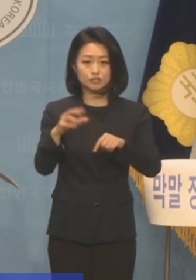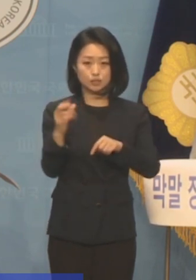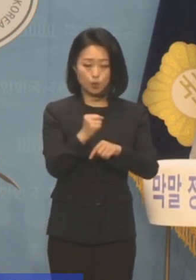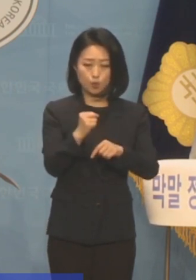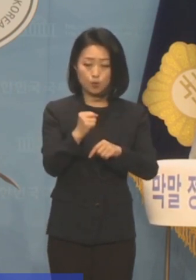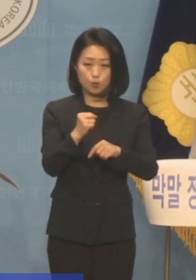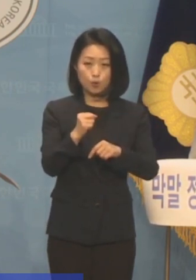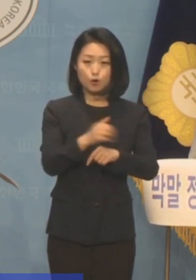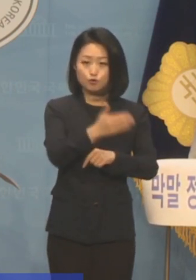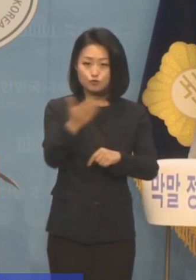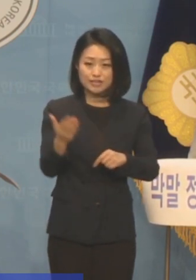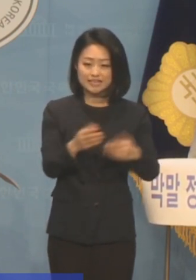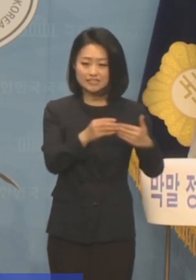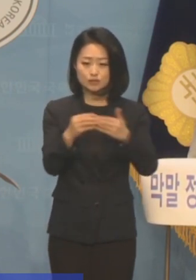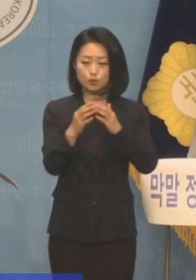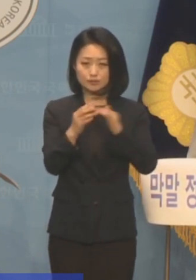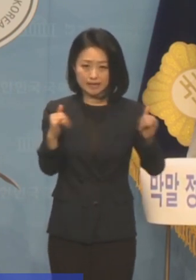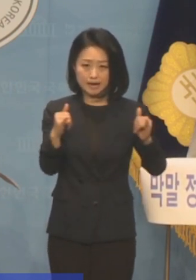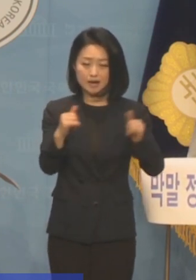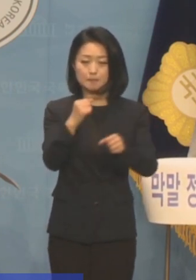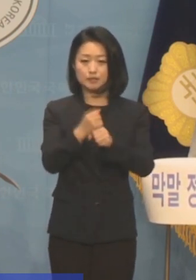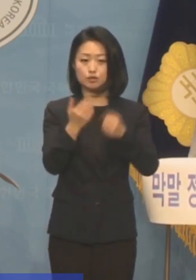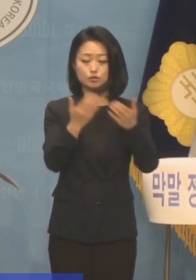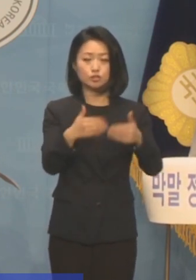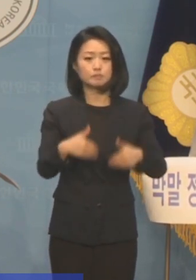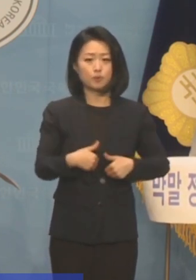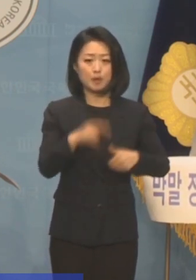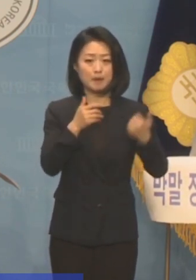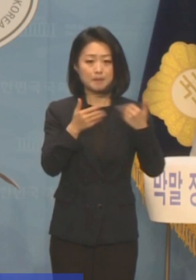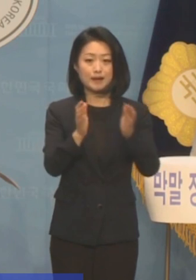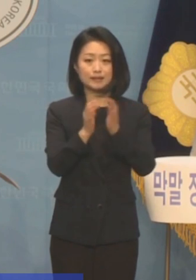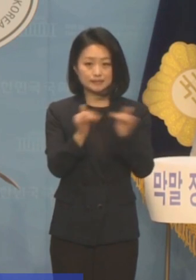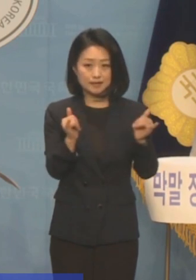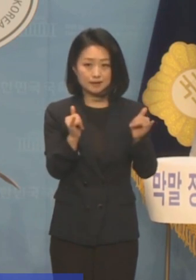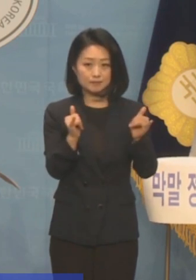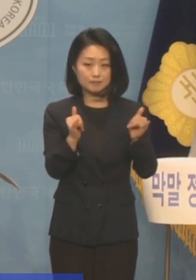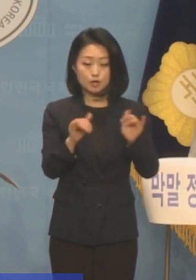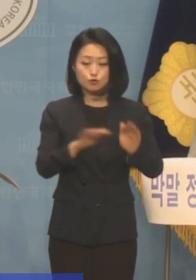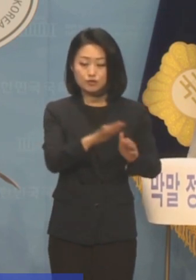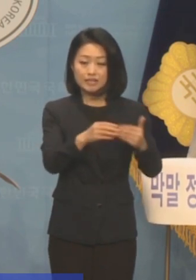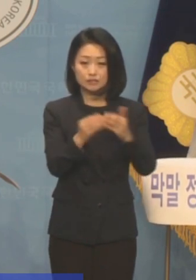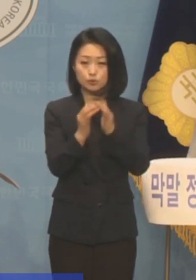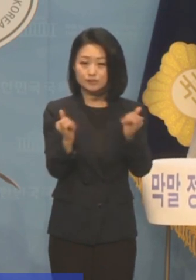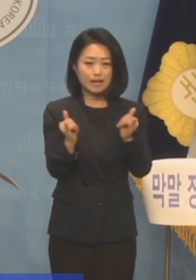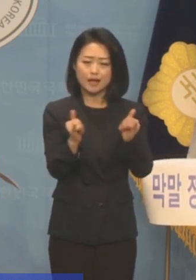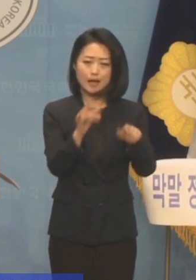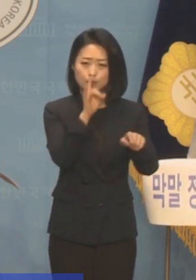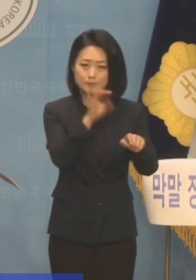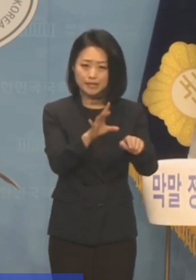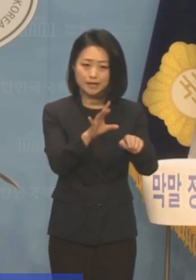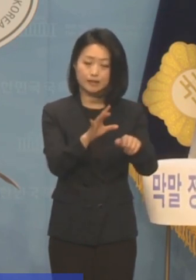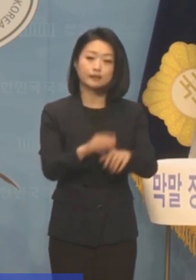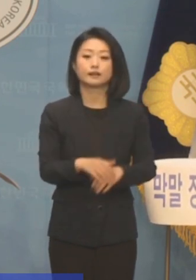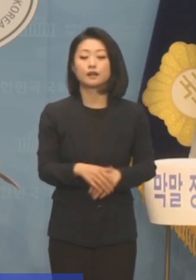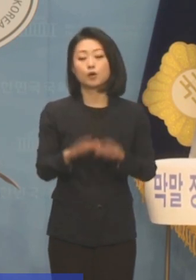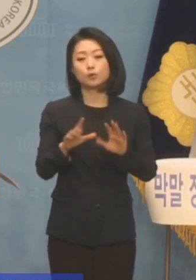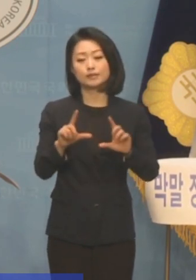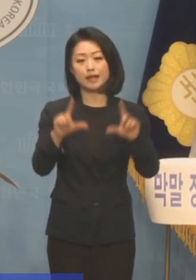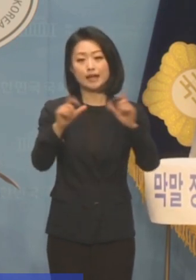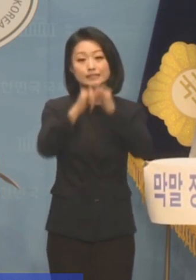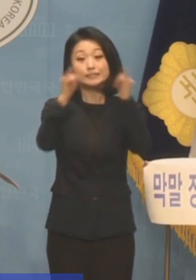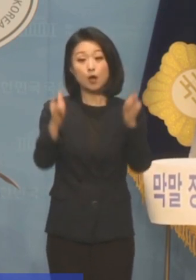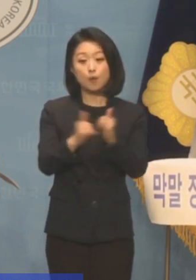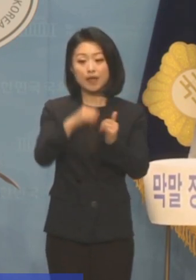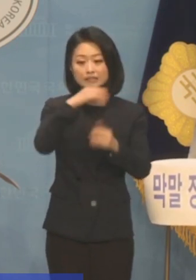국민의 지도자로서야 합니다 하여 말수 사람을 우리의 지도자로 세울 수 없습니다 오늘날